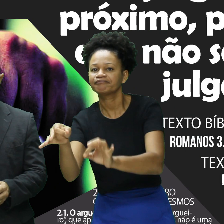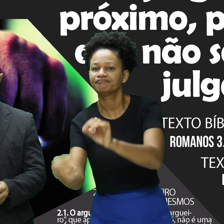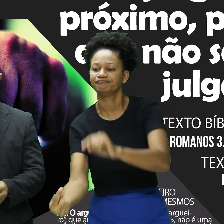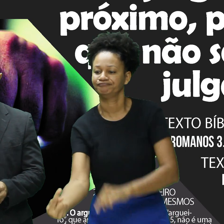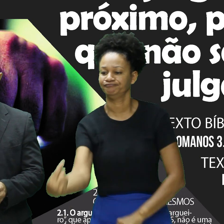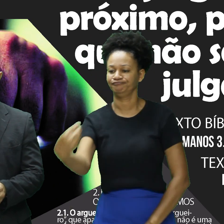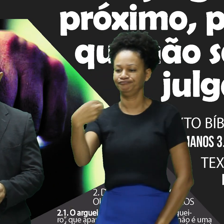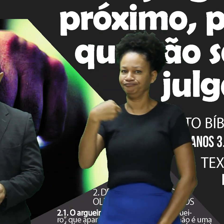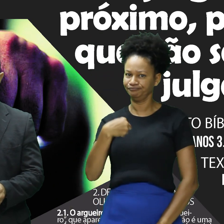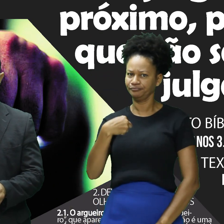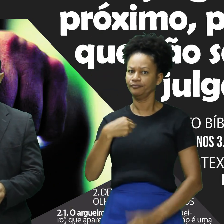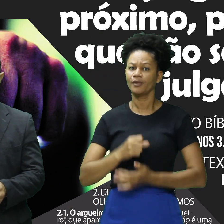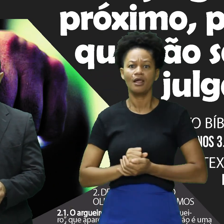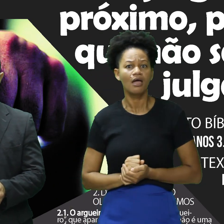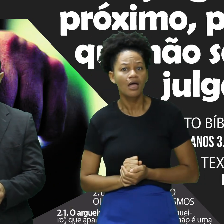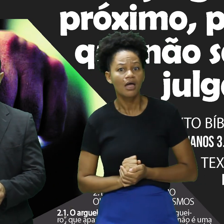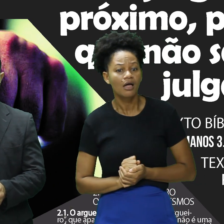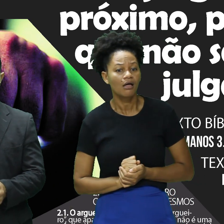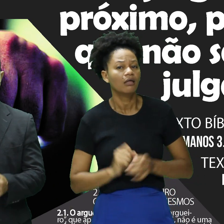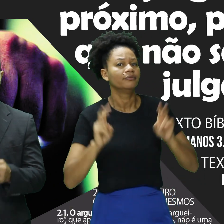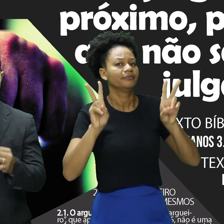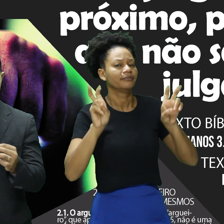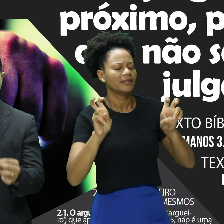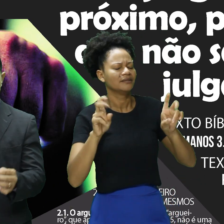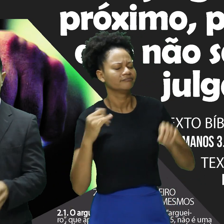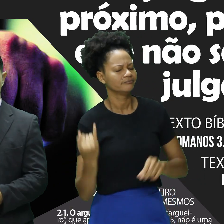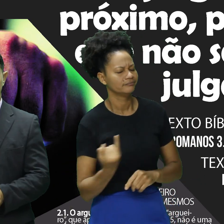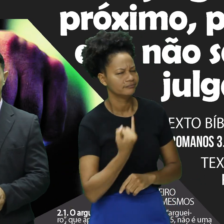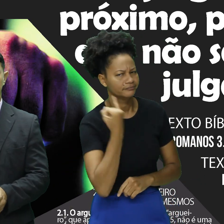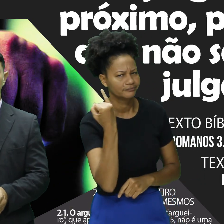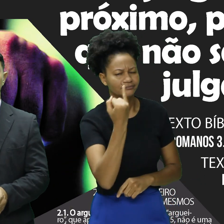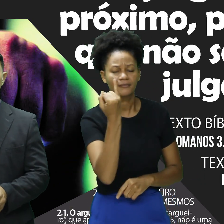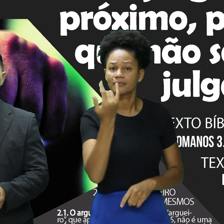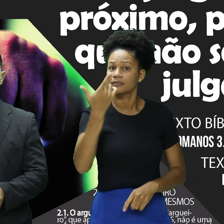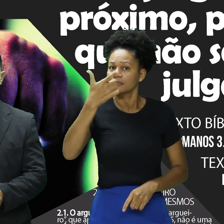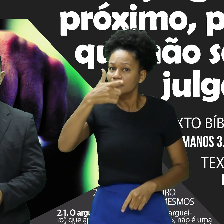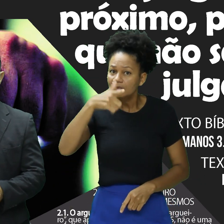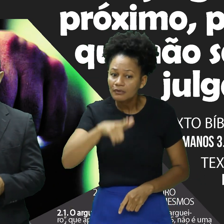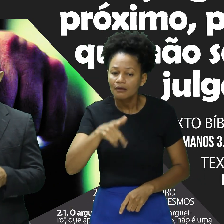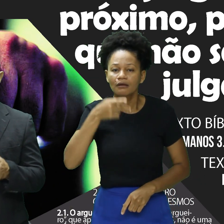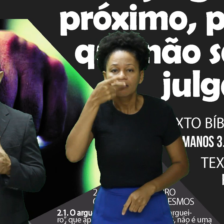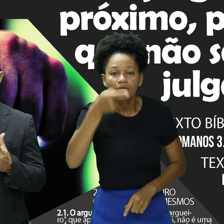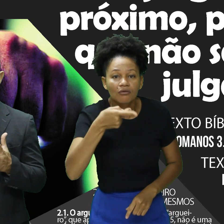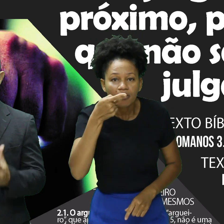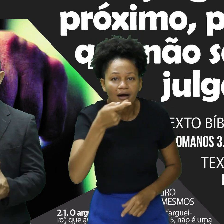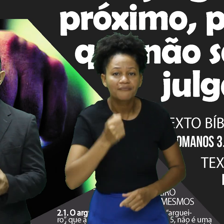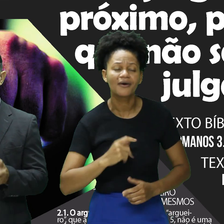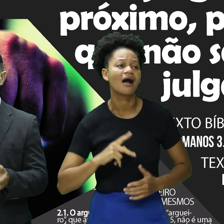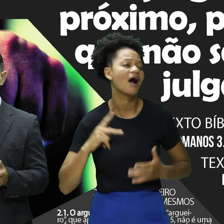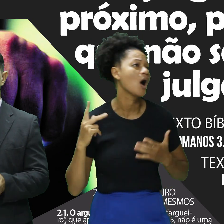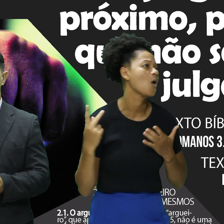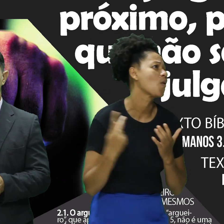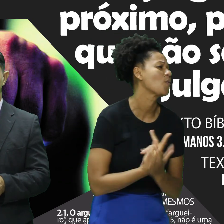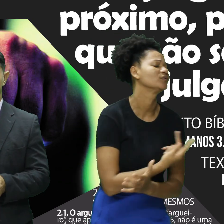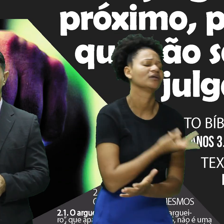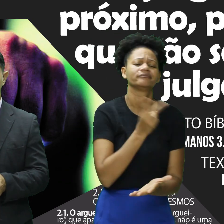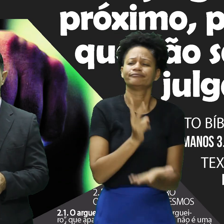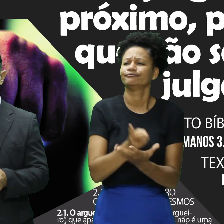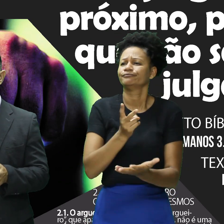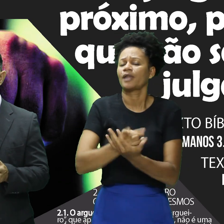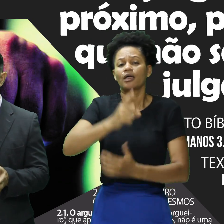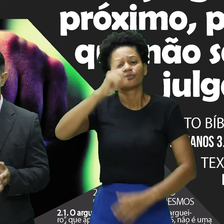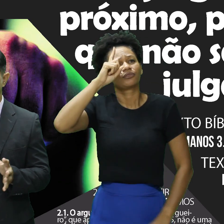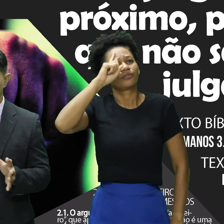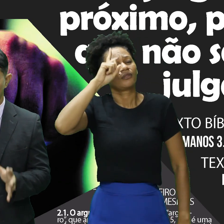tema é muito importante porque, mais uma vez eu repito, é algo cotidiano da nossa vida